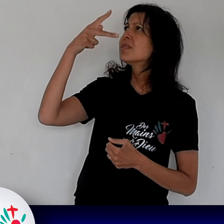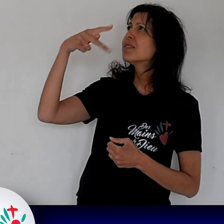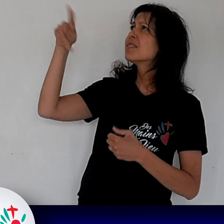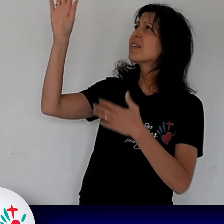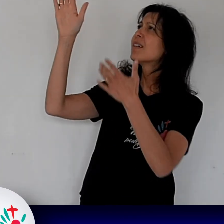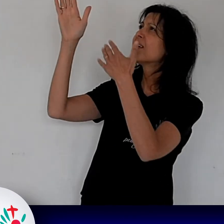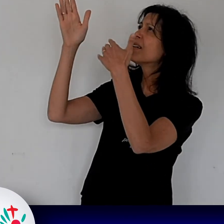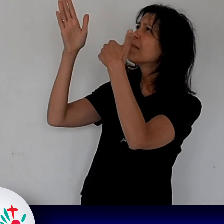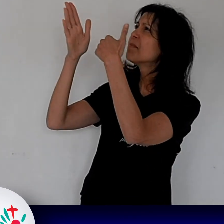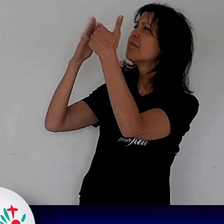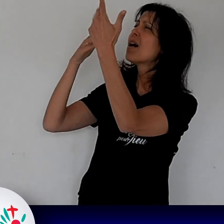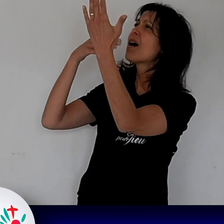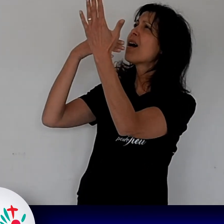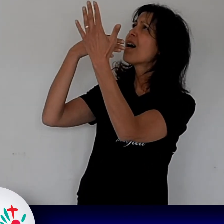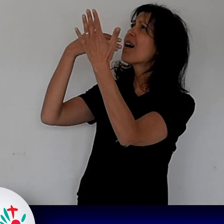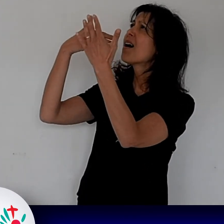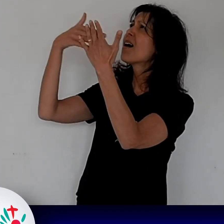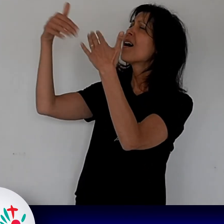Entre ses